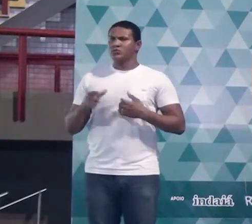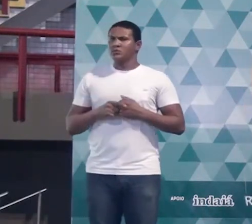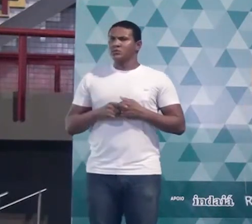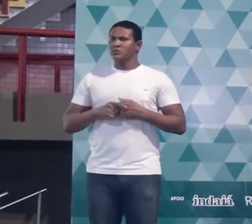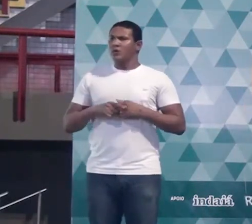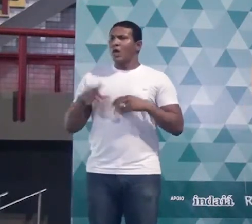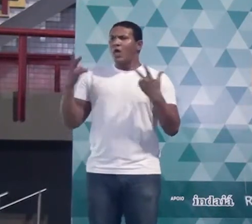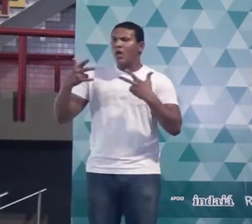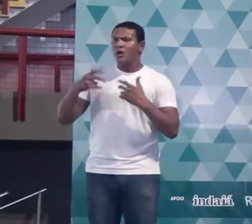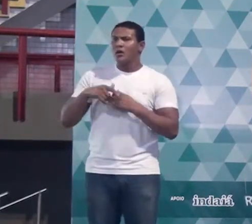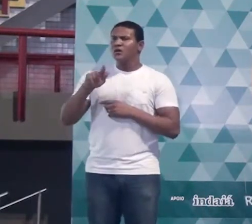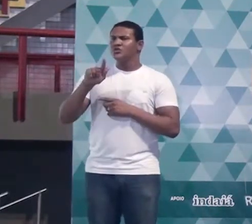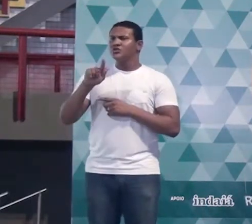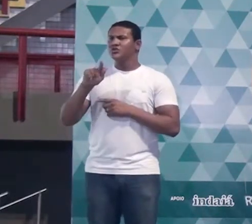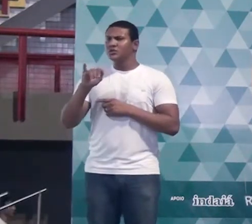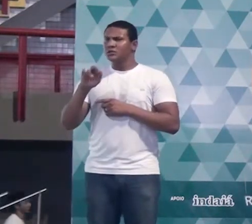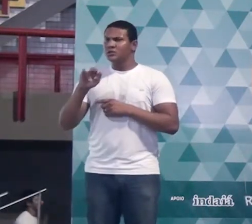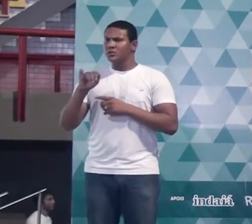grupos sociais.